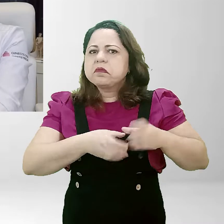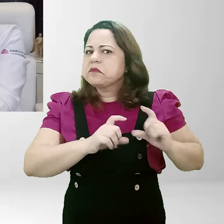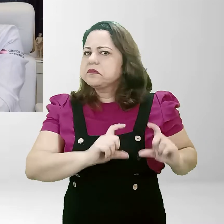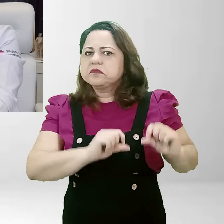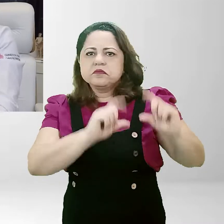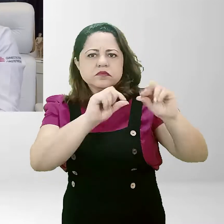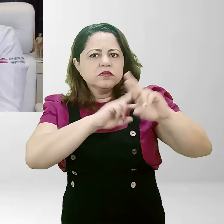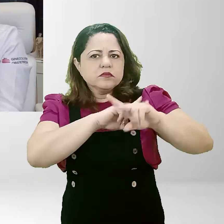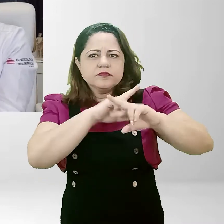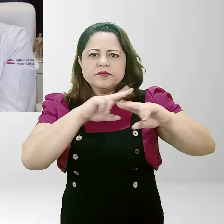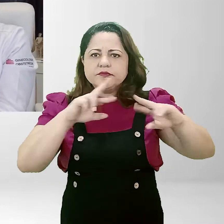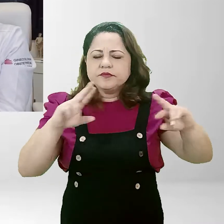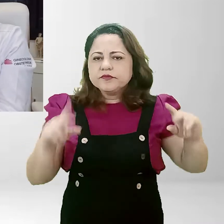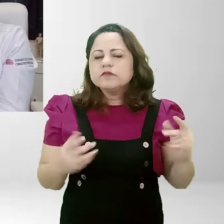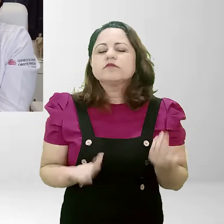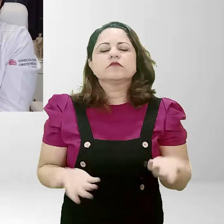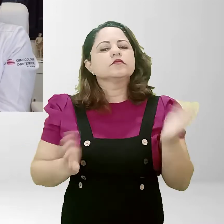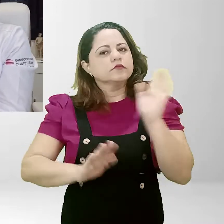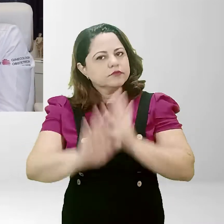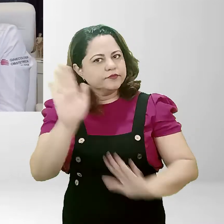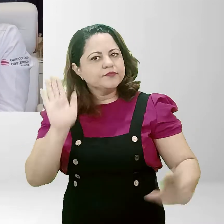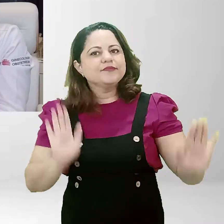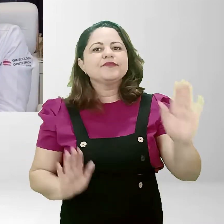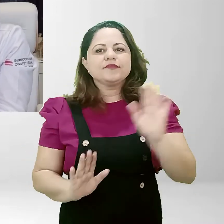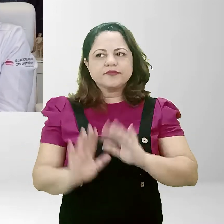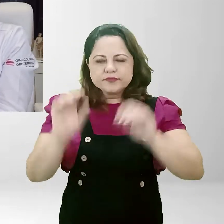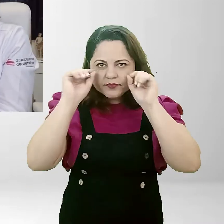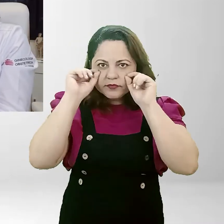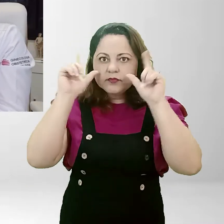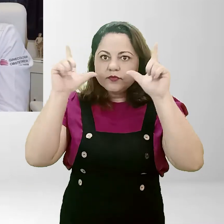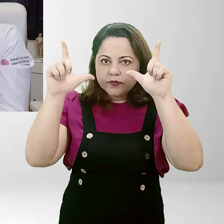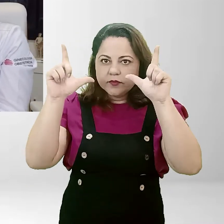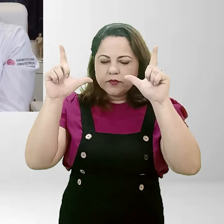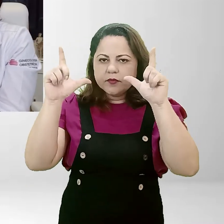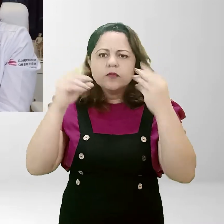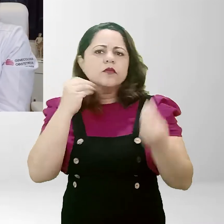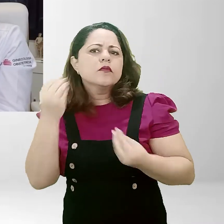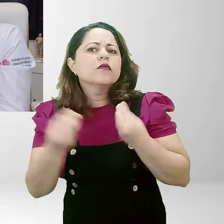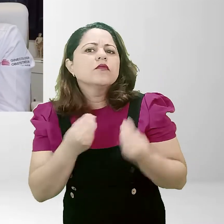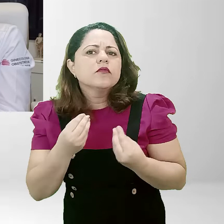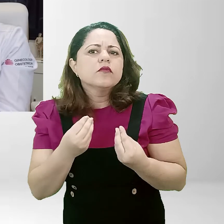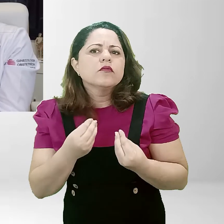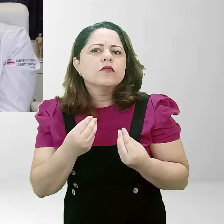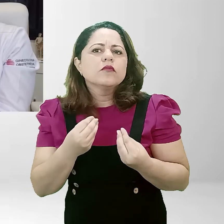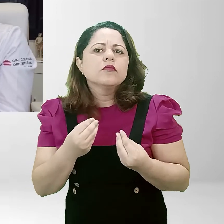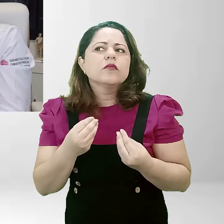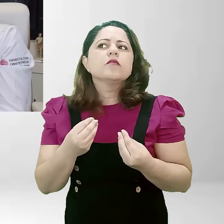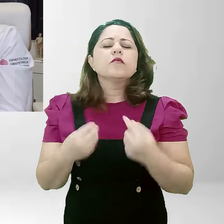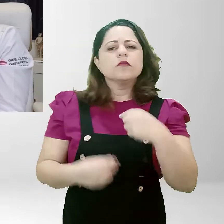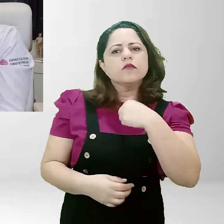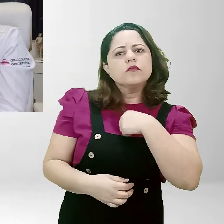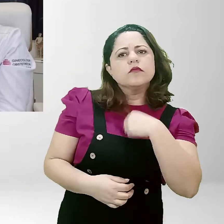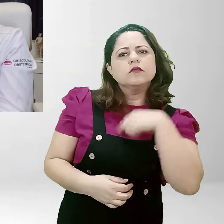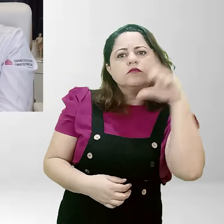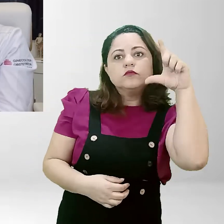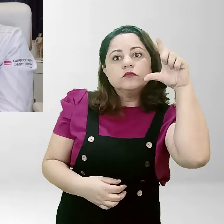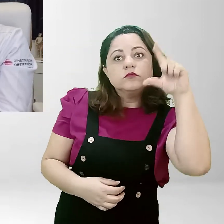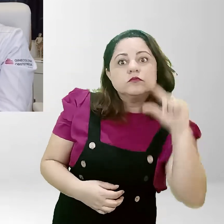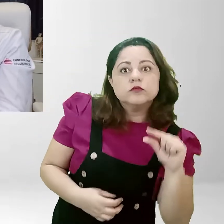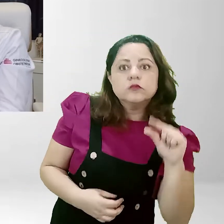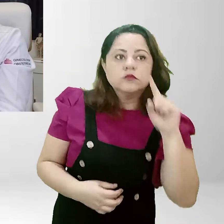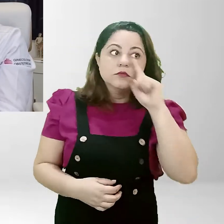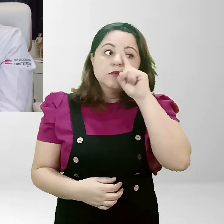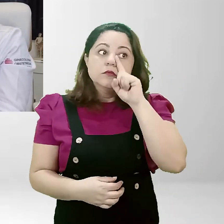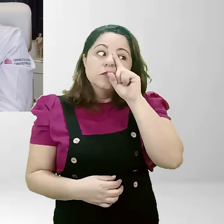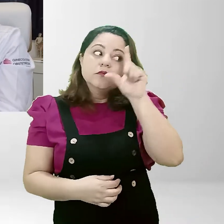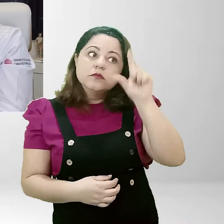E como podemos prevenir o aparecimento de um câncer de mama? Como eu posso reduzir o meu risco individual para o câncer de